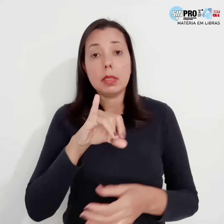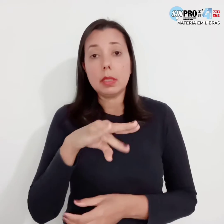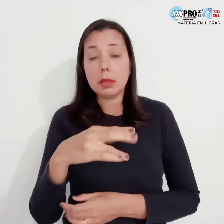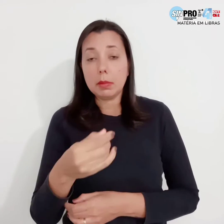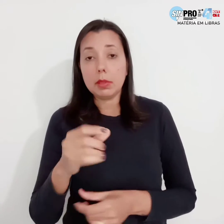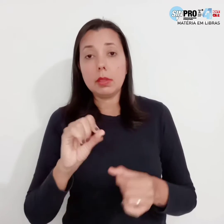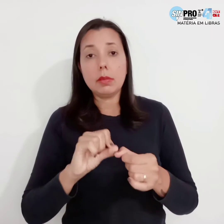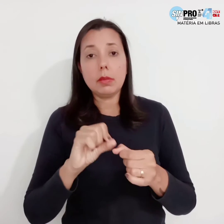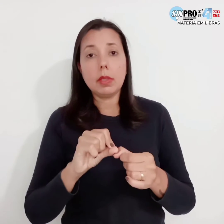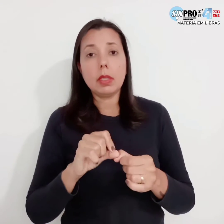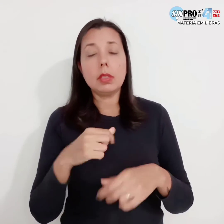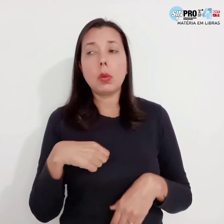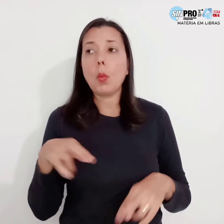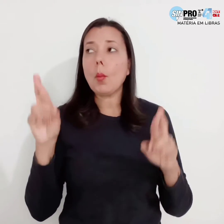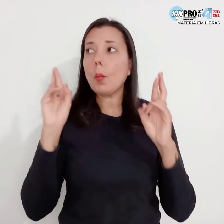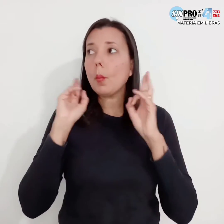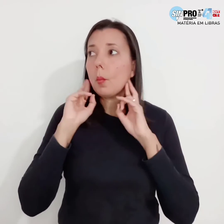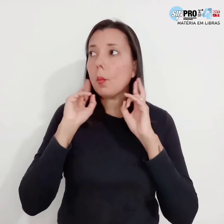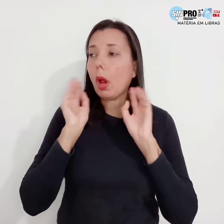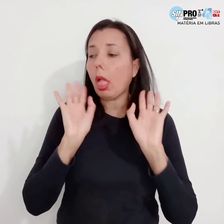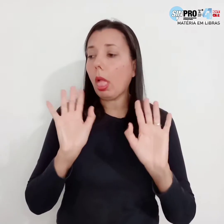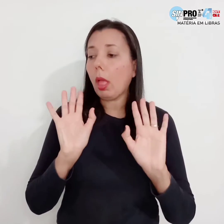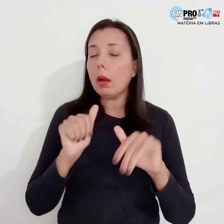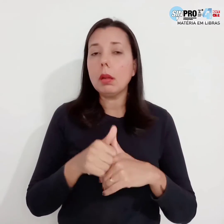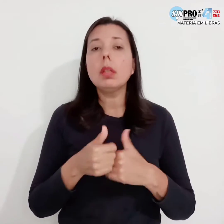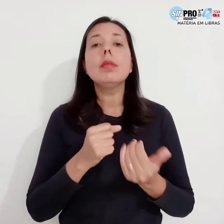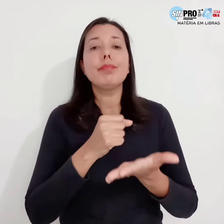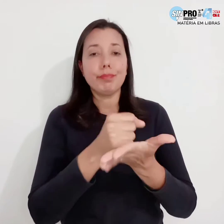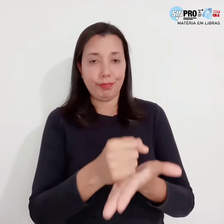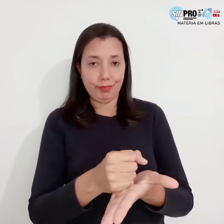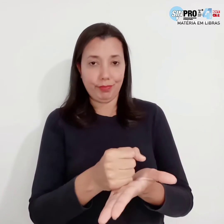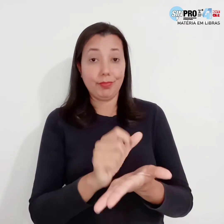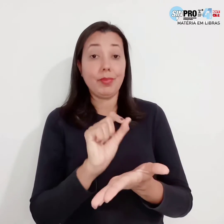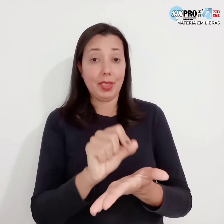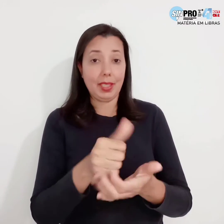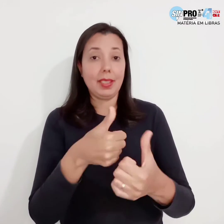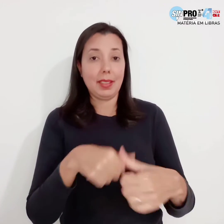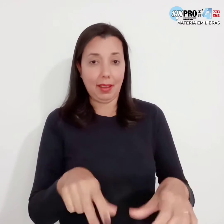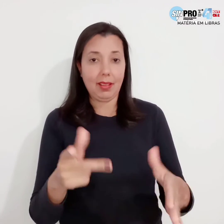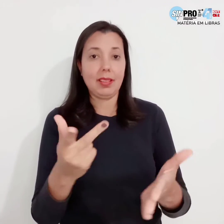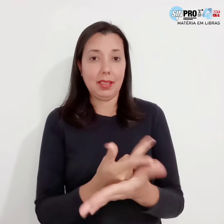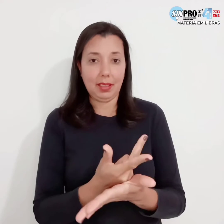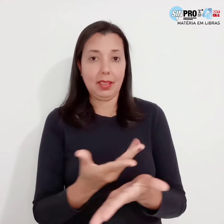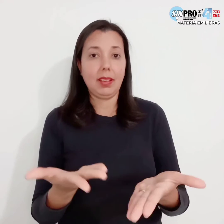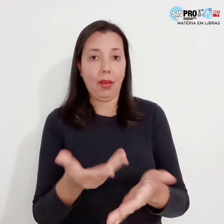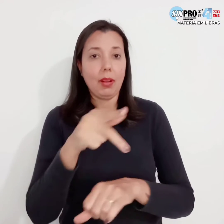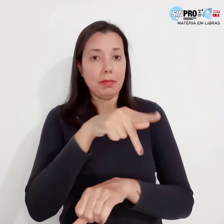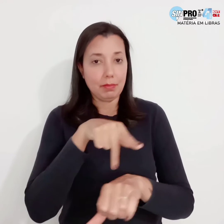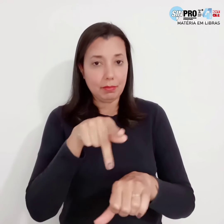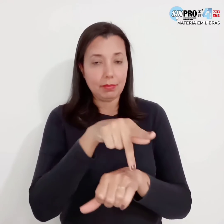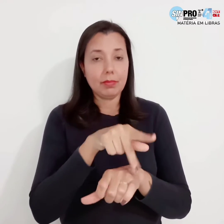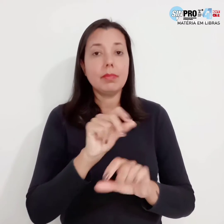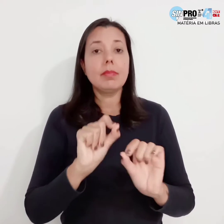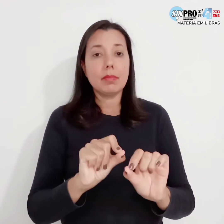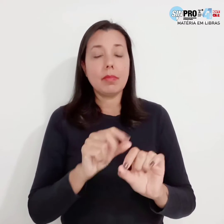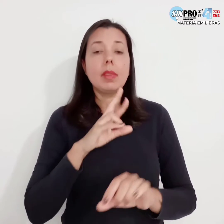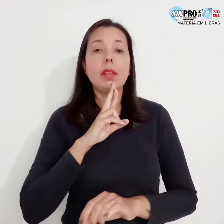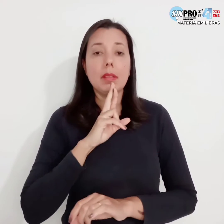fez ouvidos de moucos e apoiou. O que está acontecendo no país é o resultado